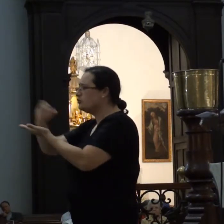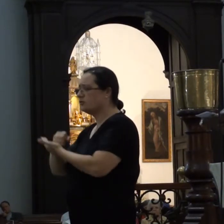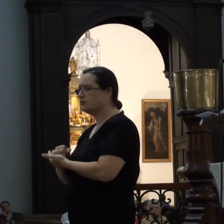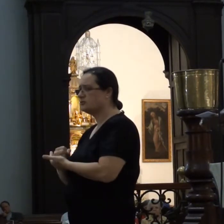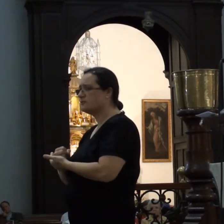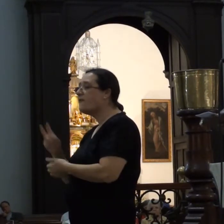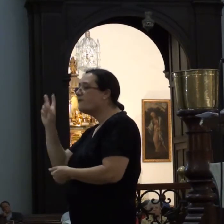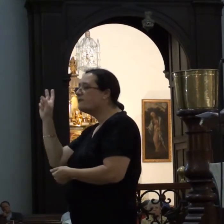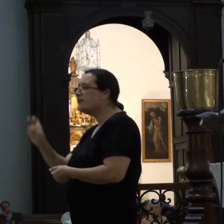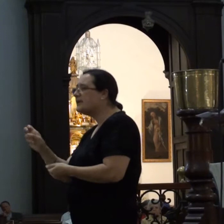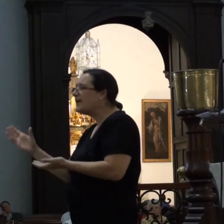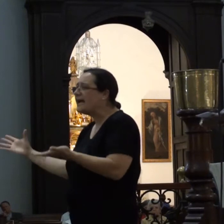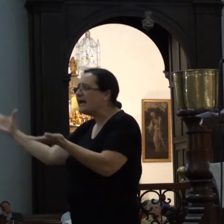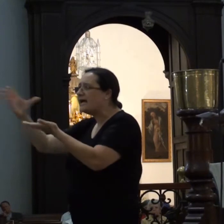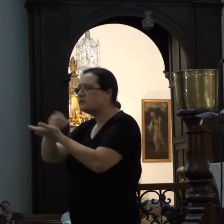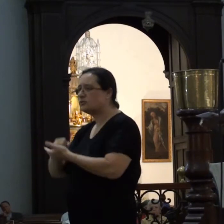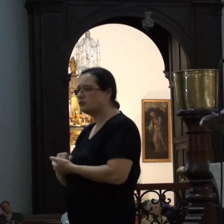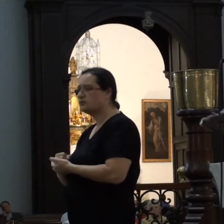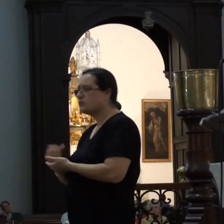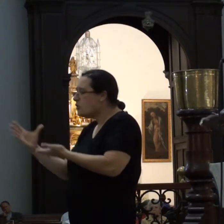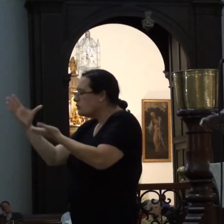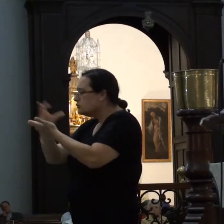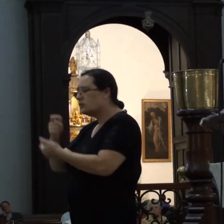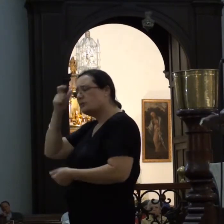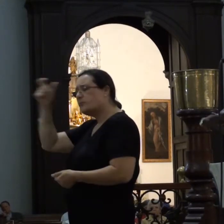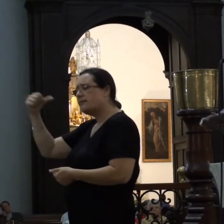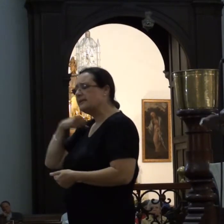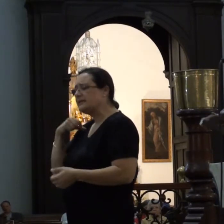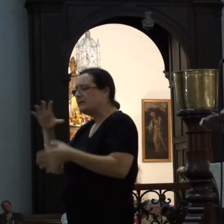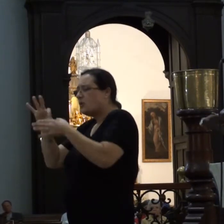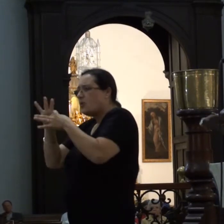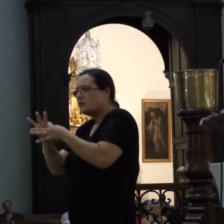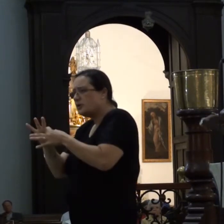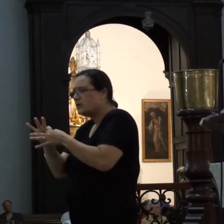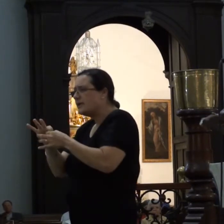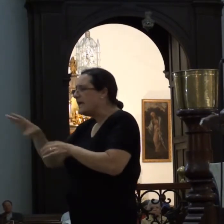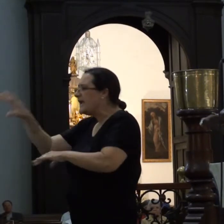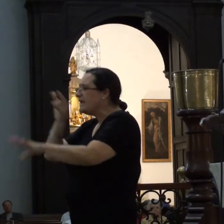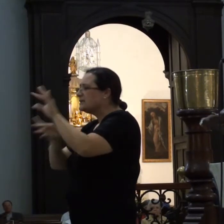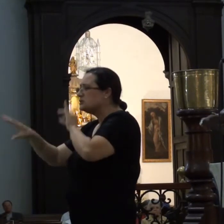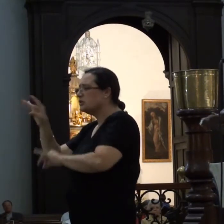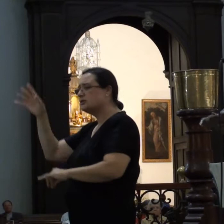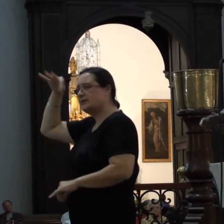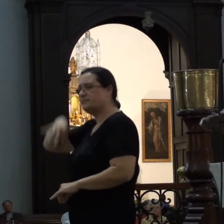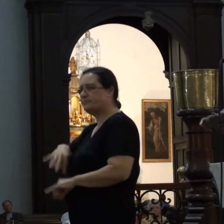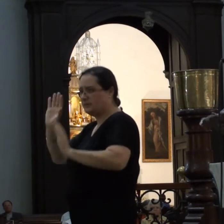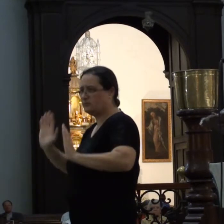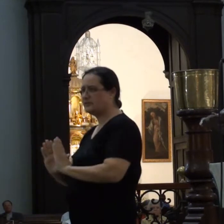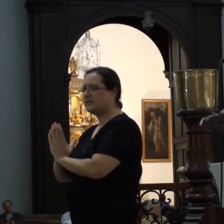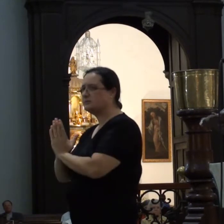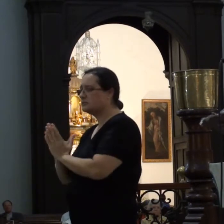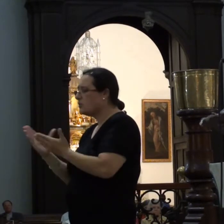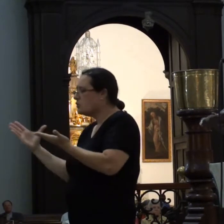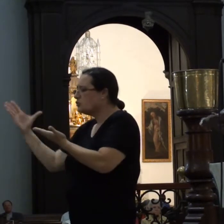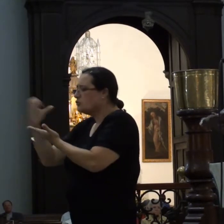bien sobre todo todo el pueblo tiene la Unión la unción del Espíritu Santo la comunidad